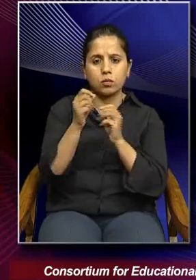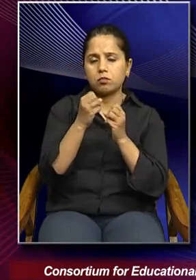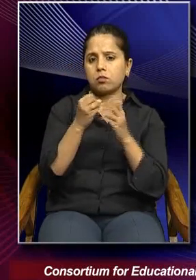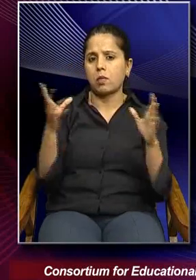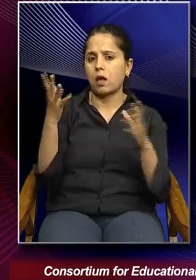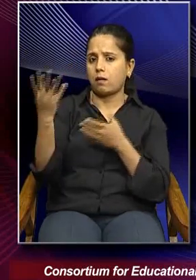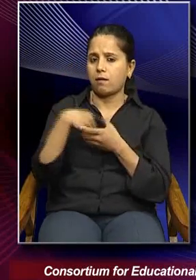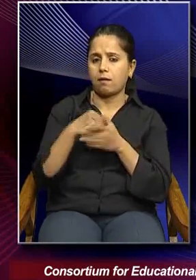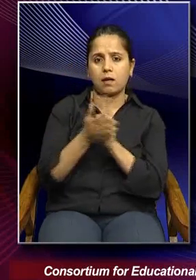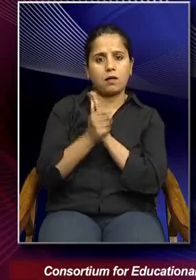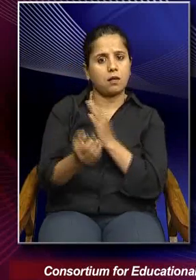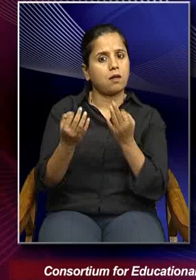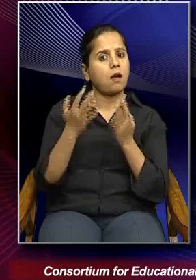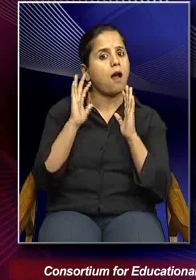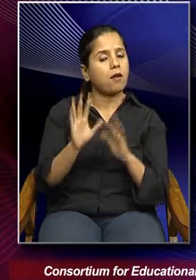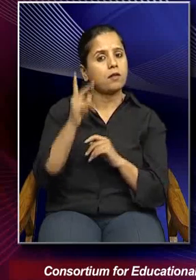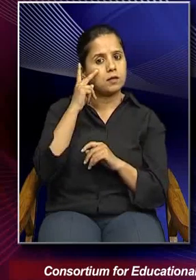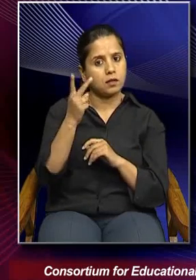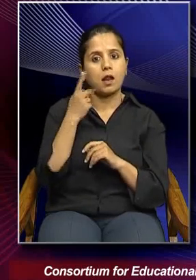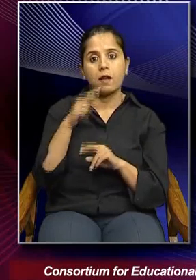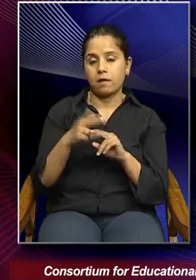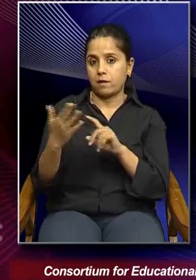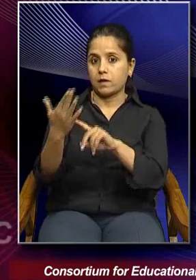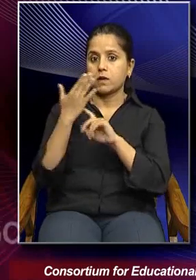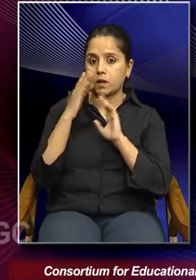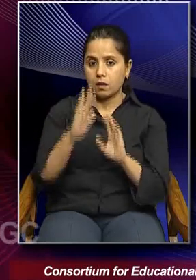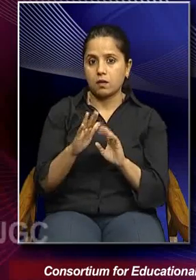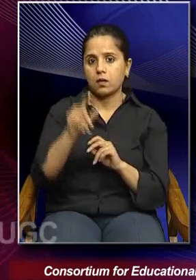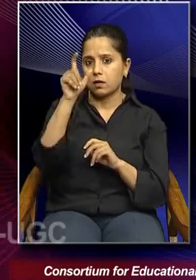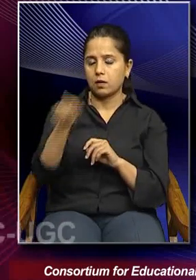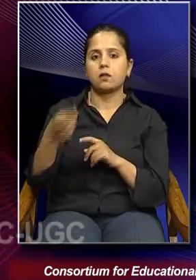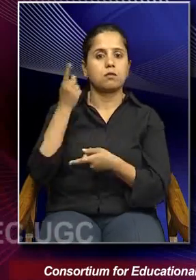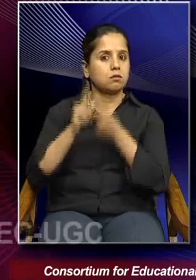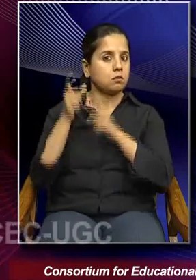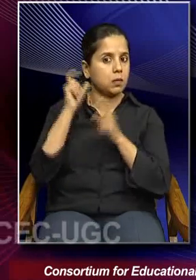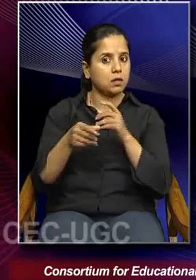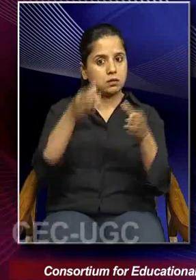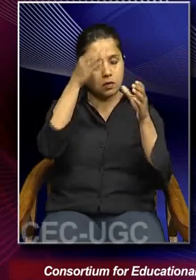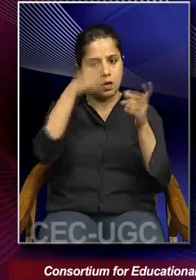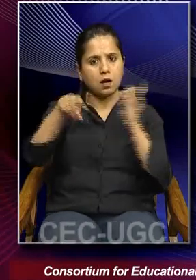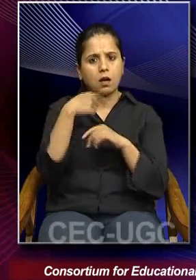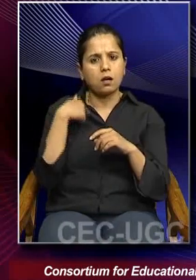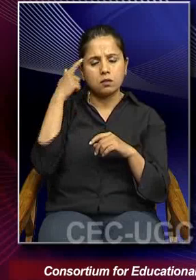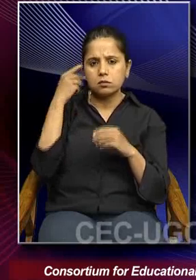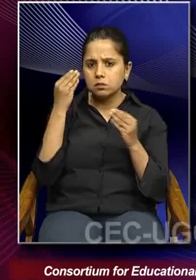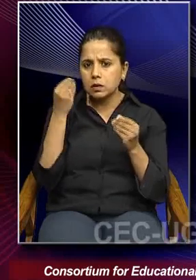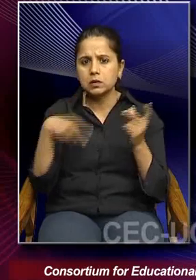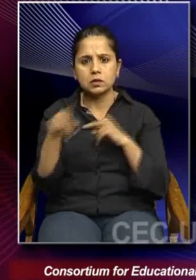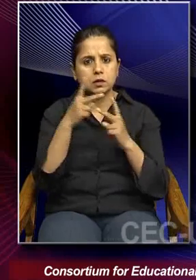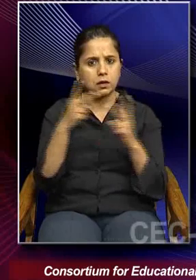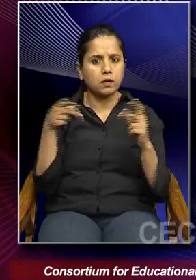कई भूमिकाओं में हमारे सामने उपस्थित होते हैं ऐसे साहित्यकार विलक्षण और